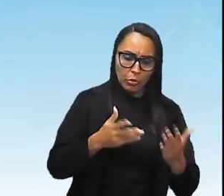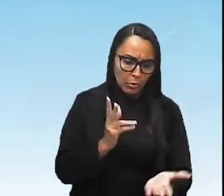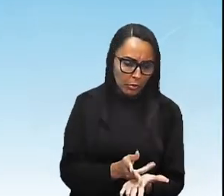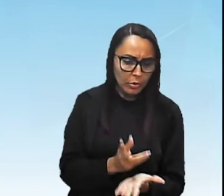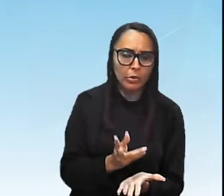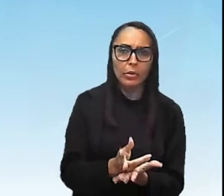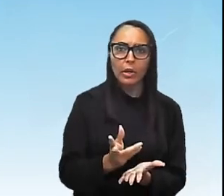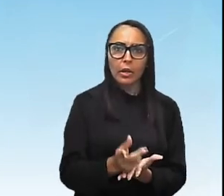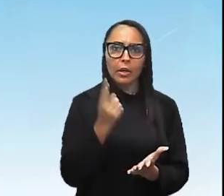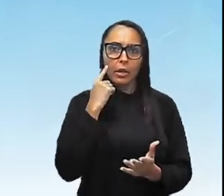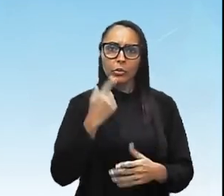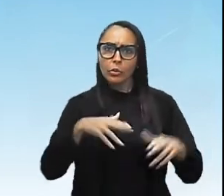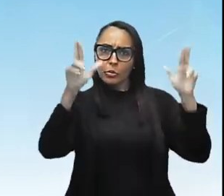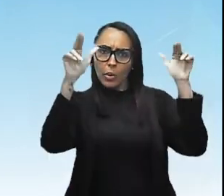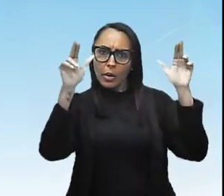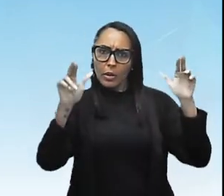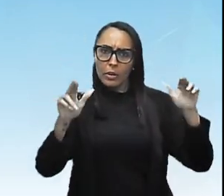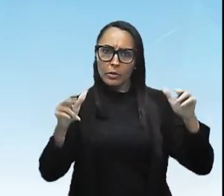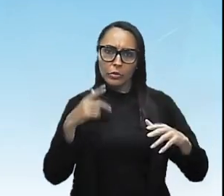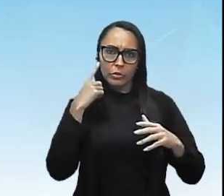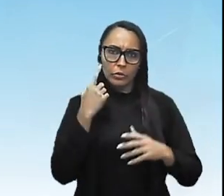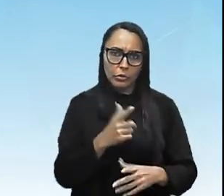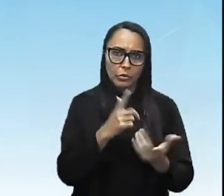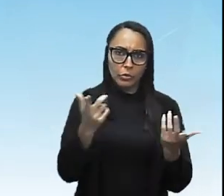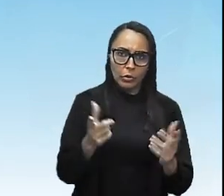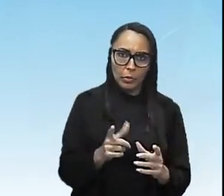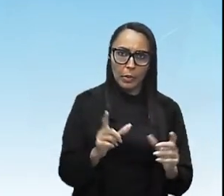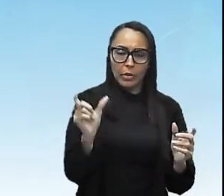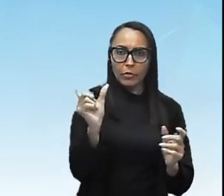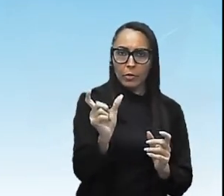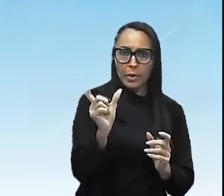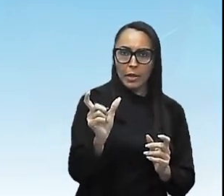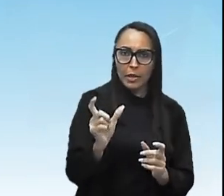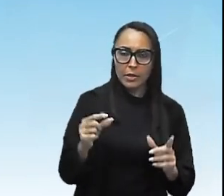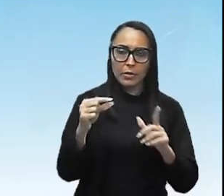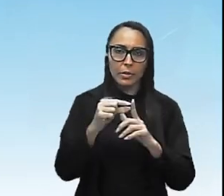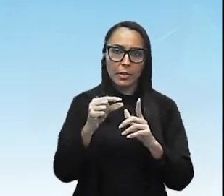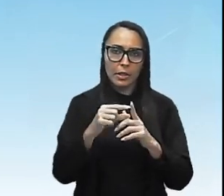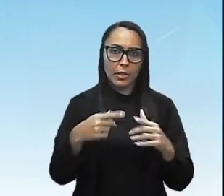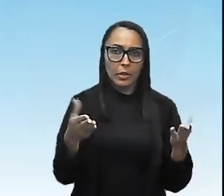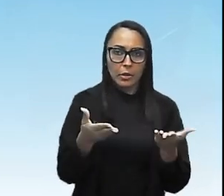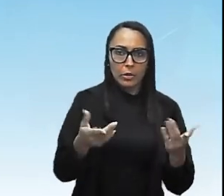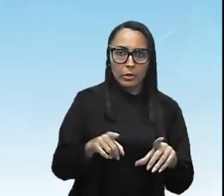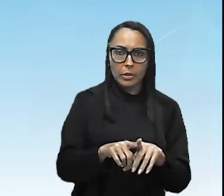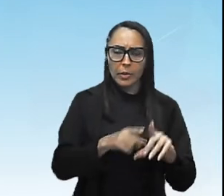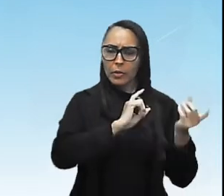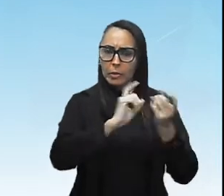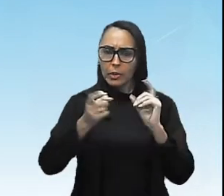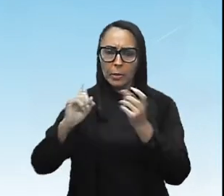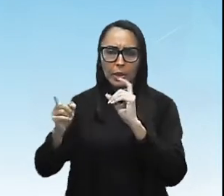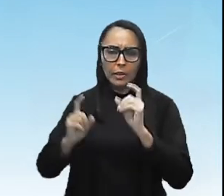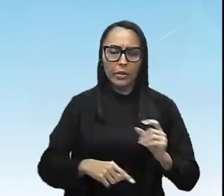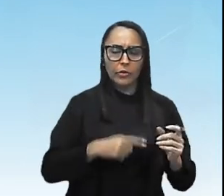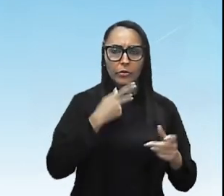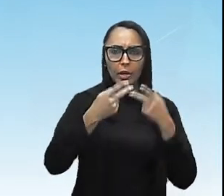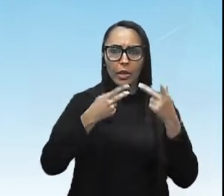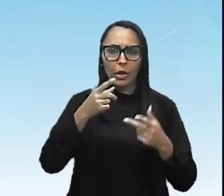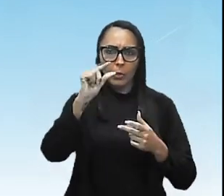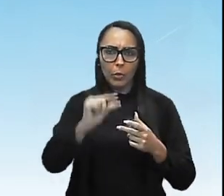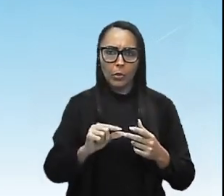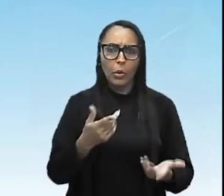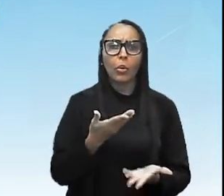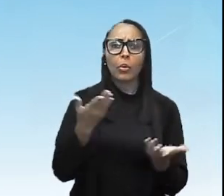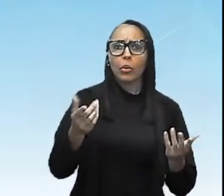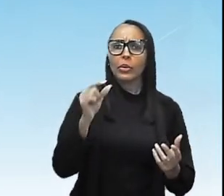ao nosso assunto sobre a formação das palavras. Hoje também vamos debater um pouco sobre o que é a